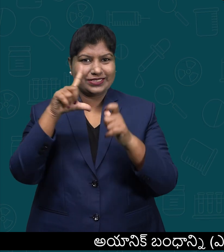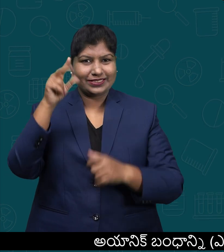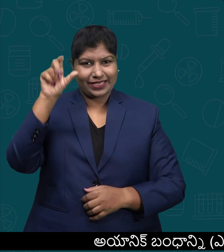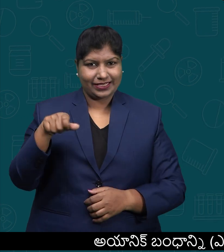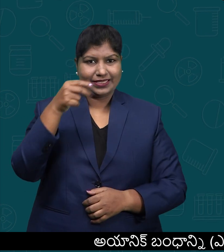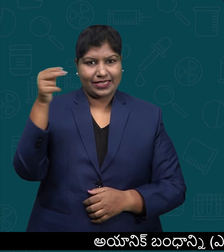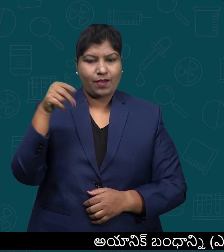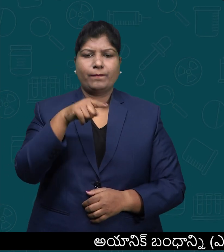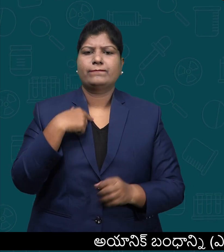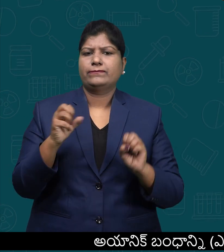ప్రతిపాదించాడు.